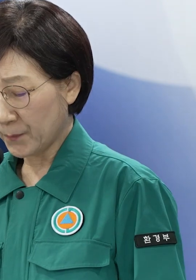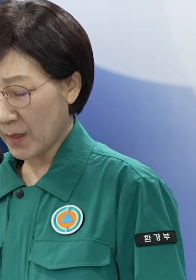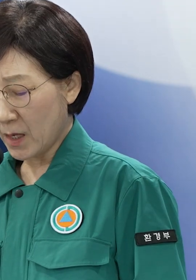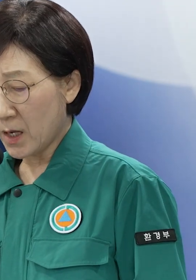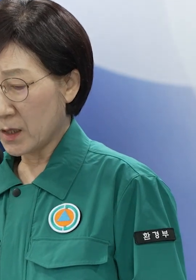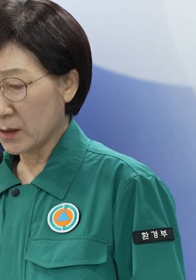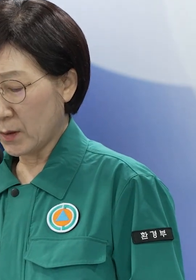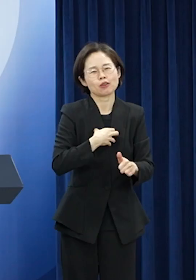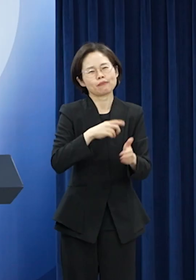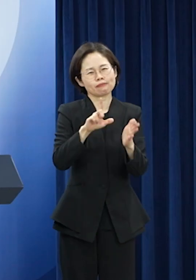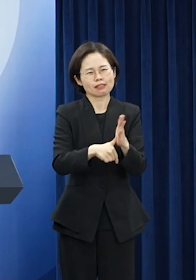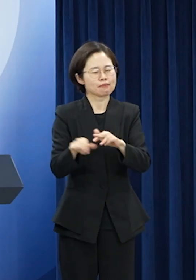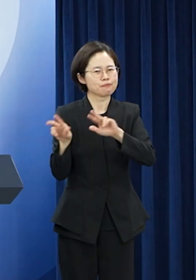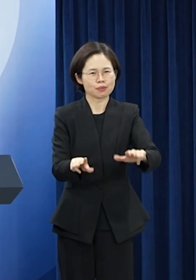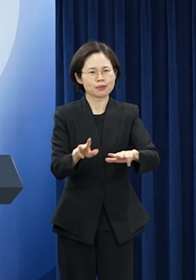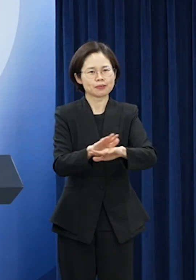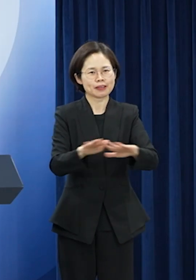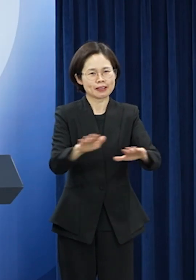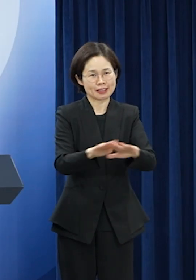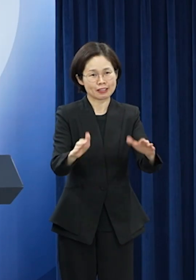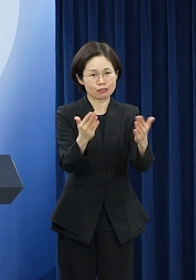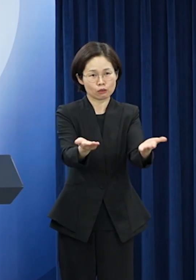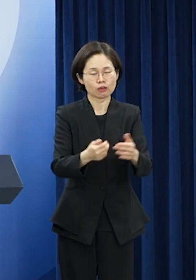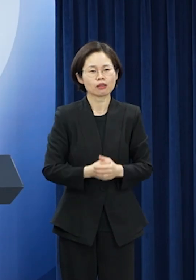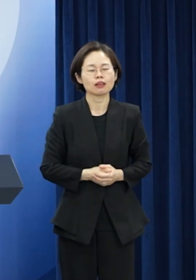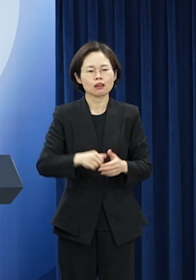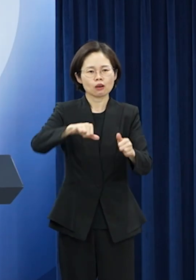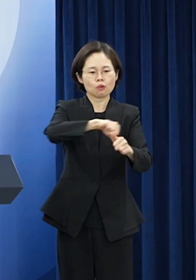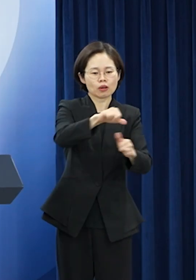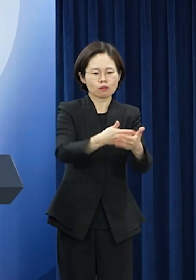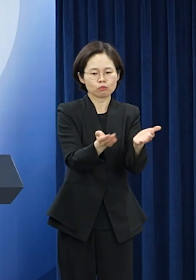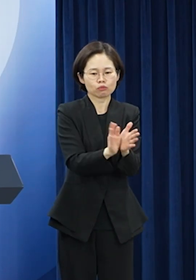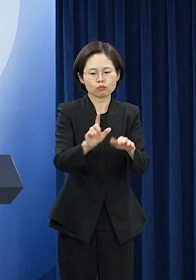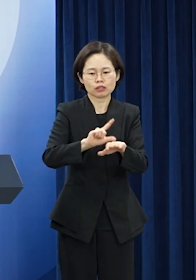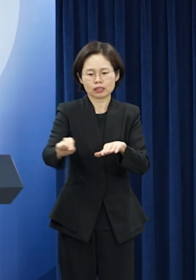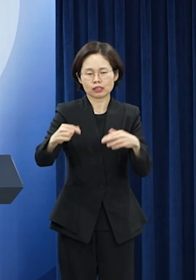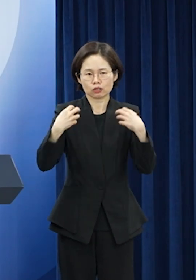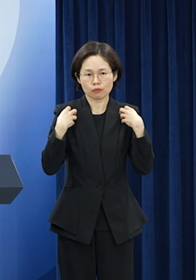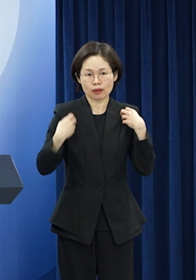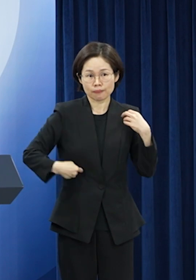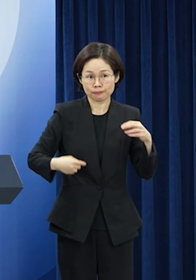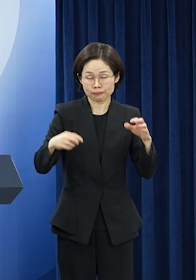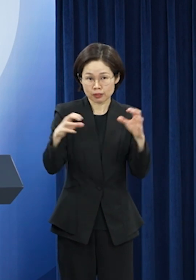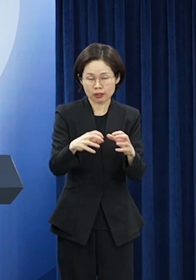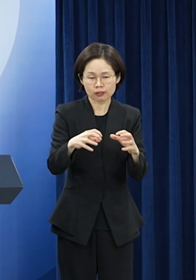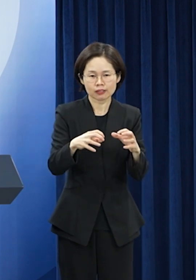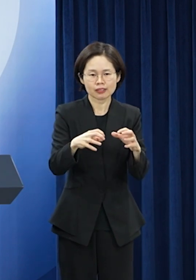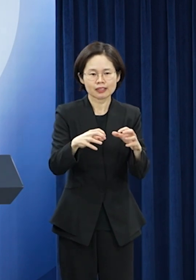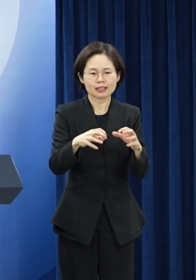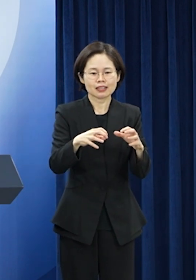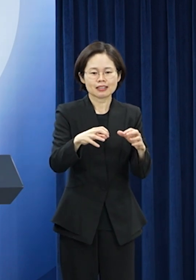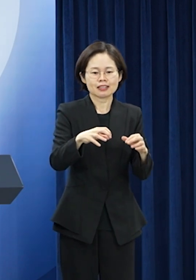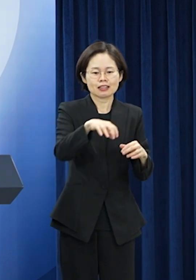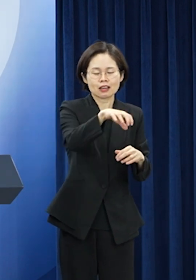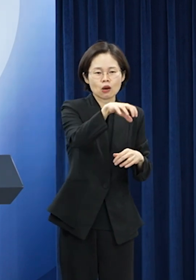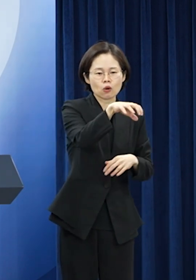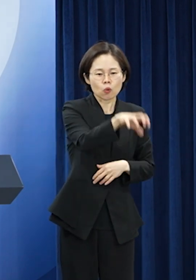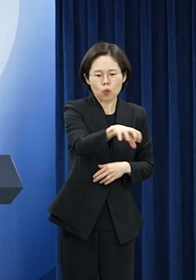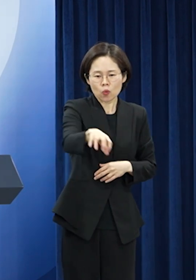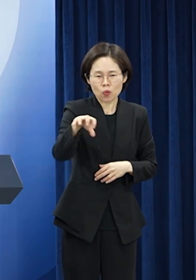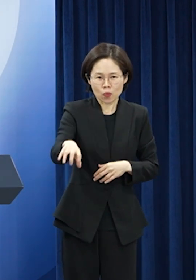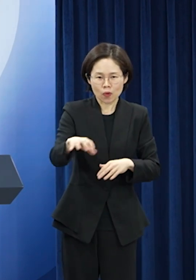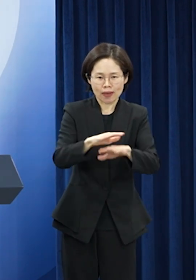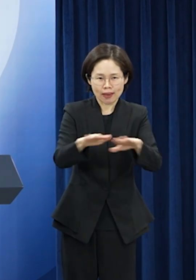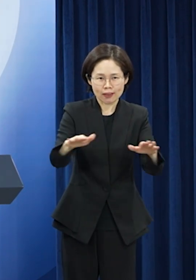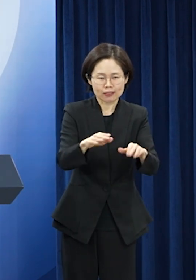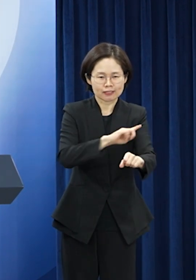대응하겠습니다. 또한 환경부는 지자체와 함께 지난 3월부터 현장의 홍수 대응력을 높이기 위해